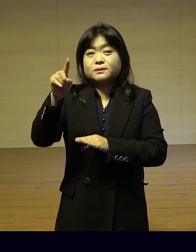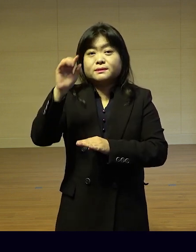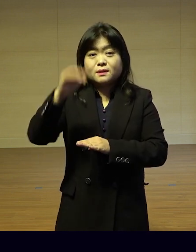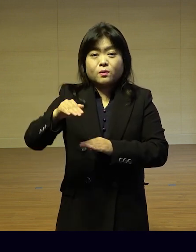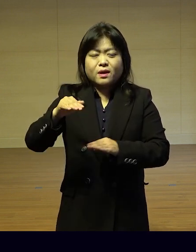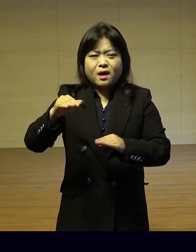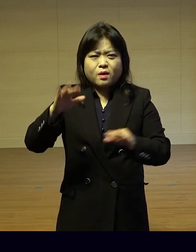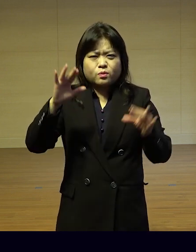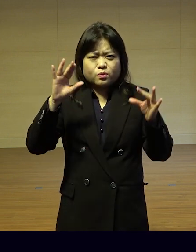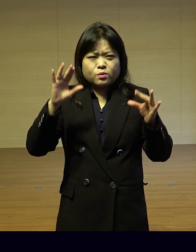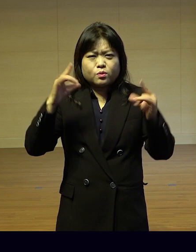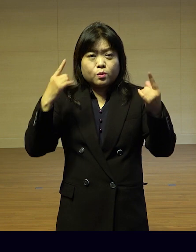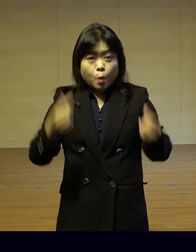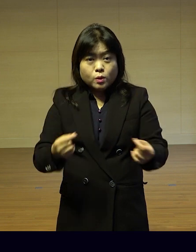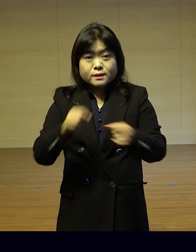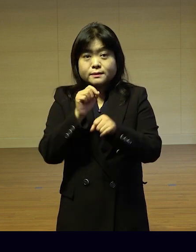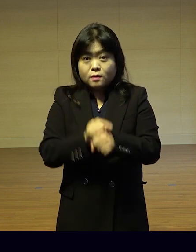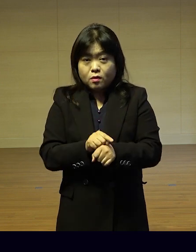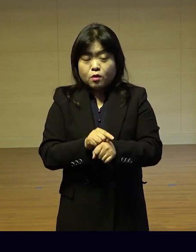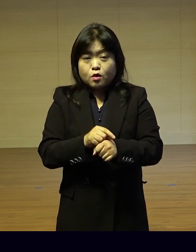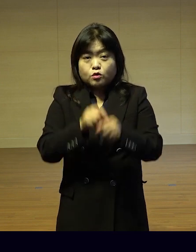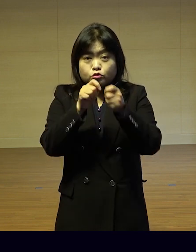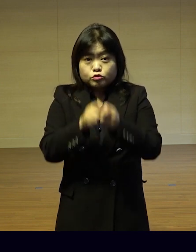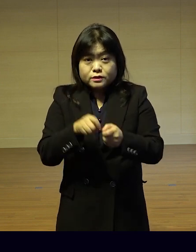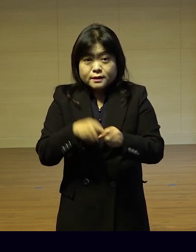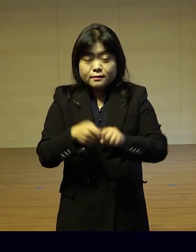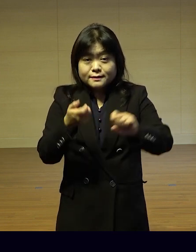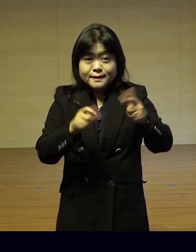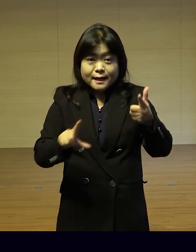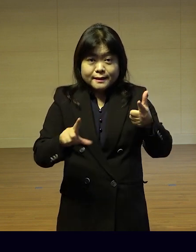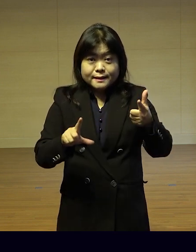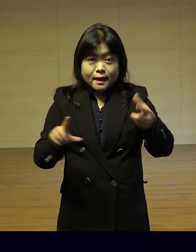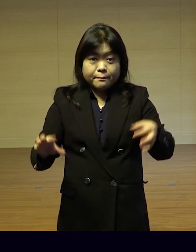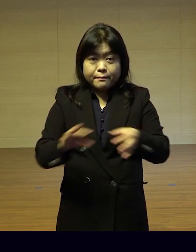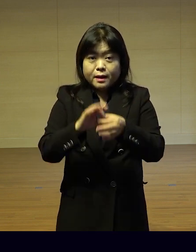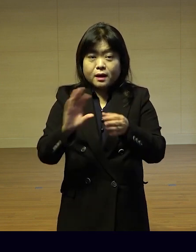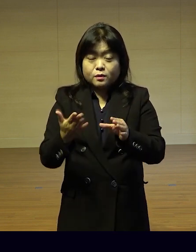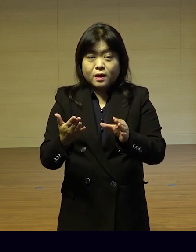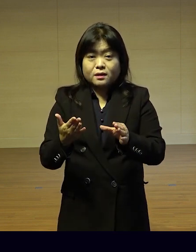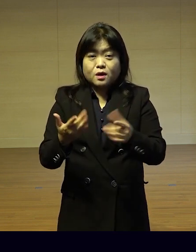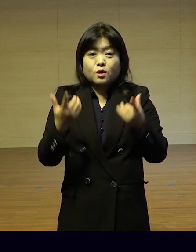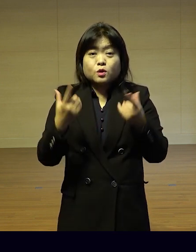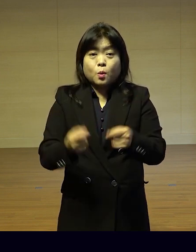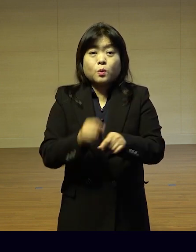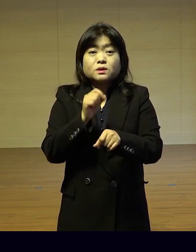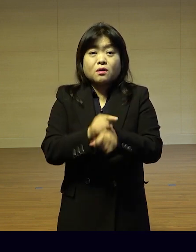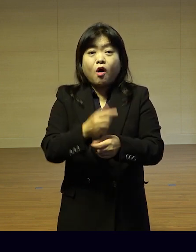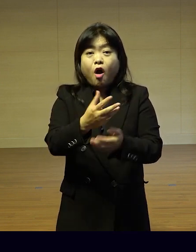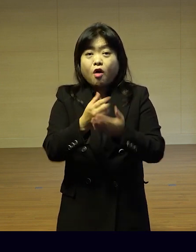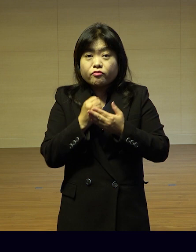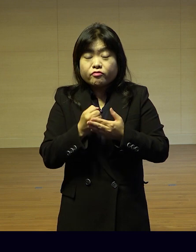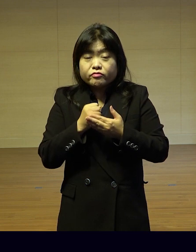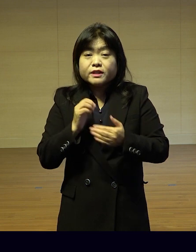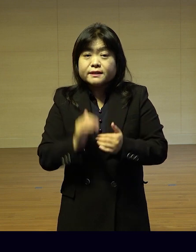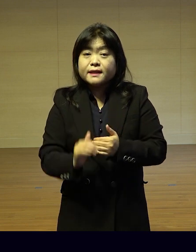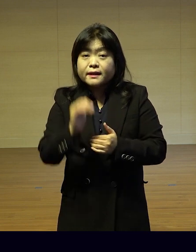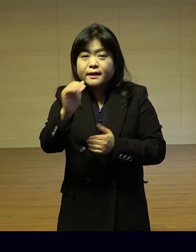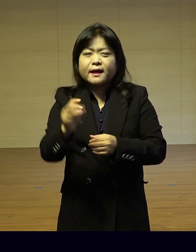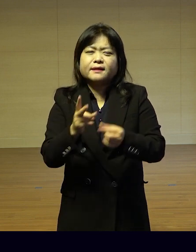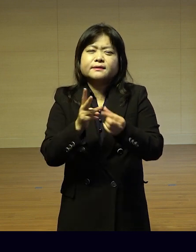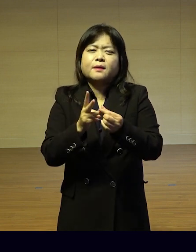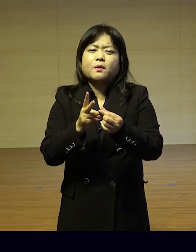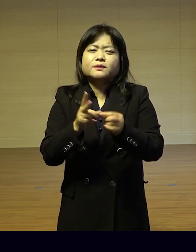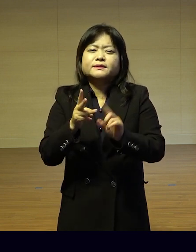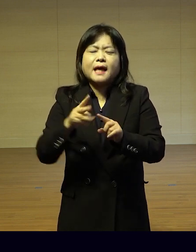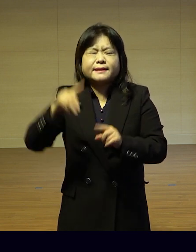동일성, 구체적인 차이가 매개된 동일성을 얻는 즉자대자의 단계가 세 번째